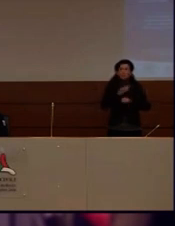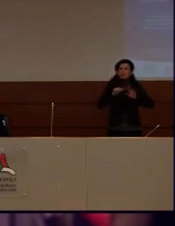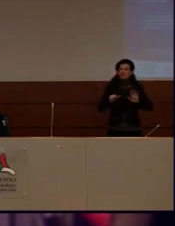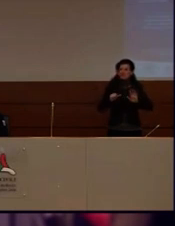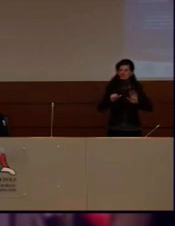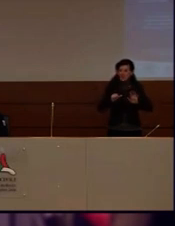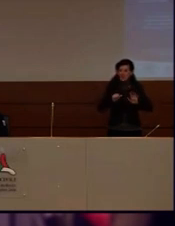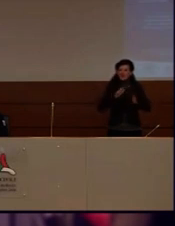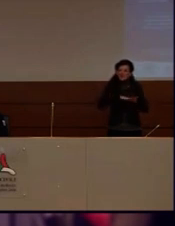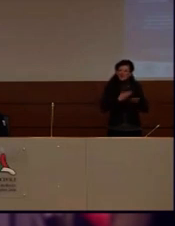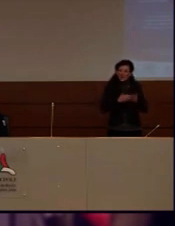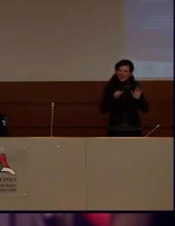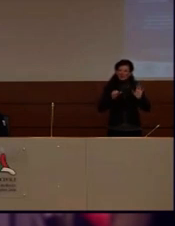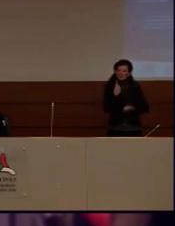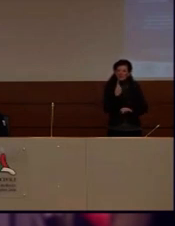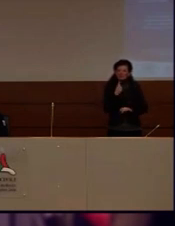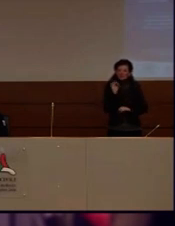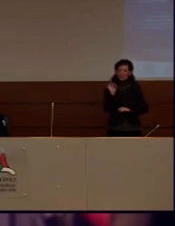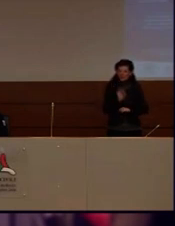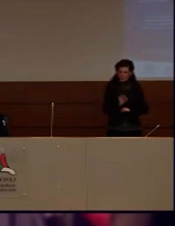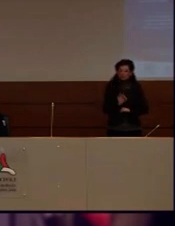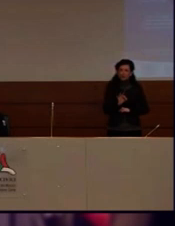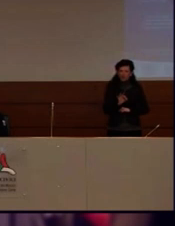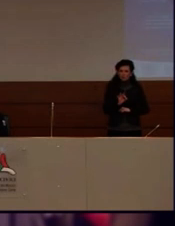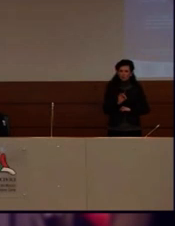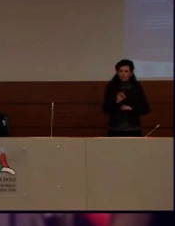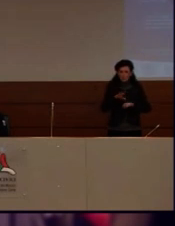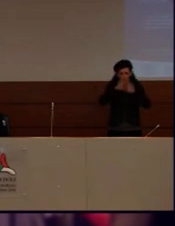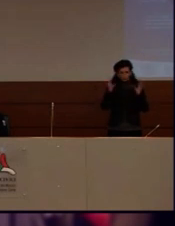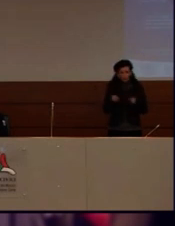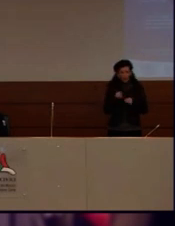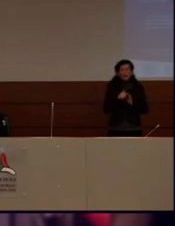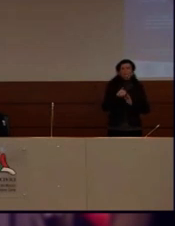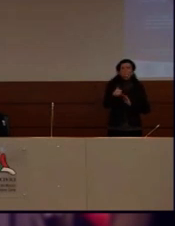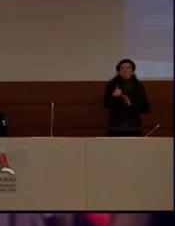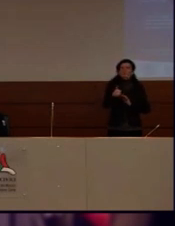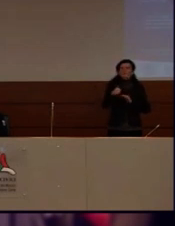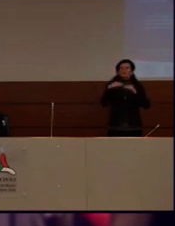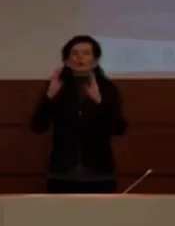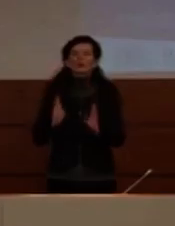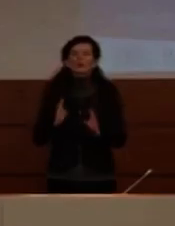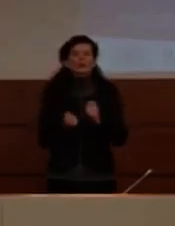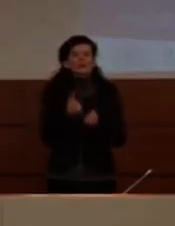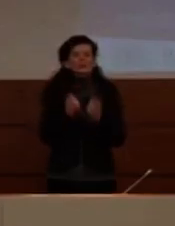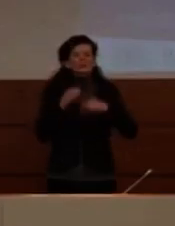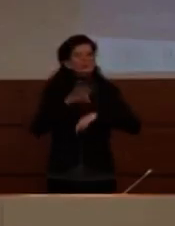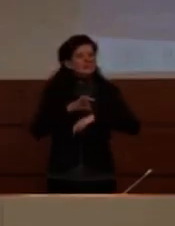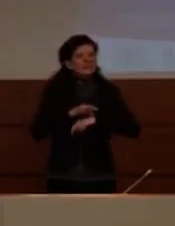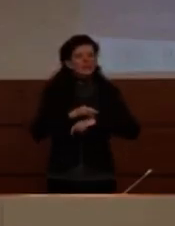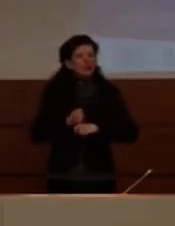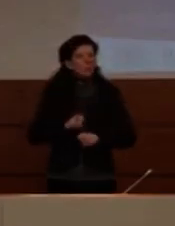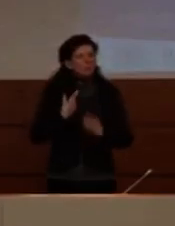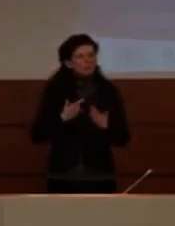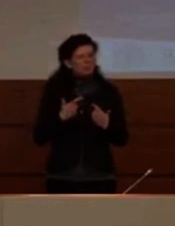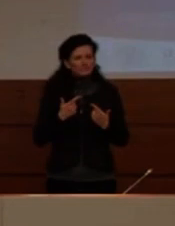50.456, il 61% del totale sono in isolamento domiciliare senza sintomi